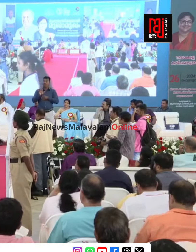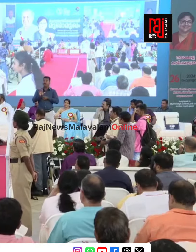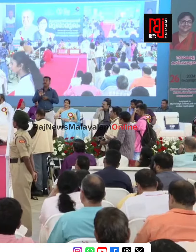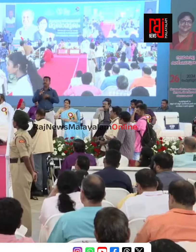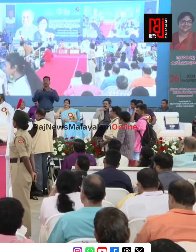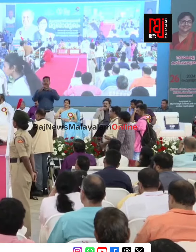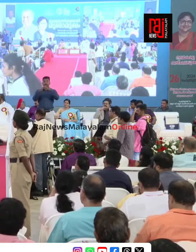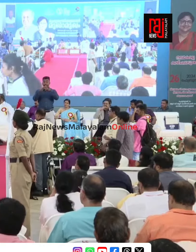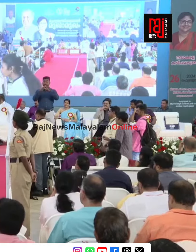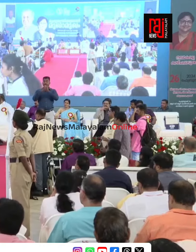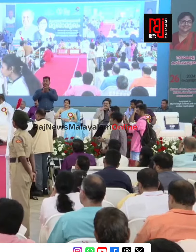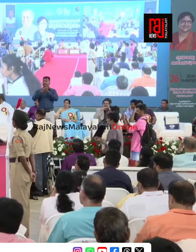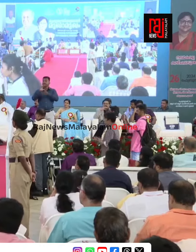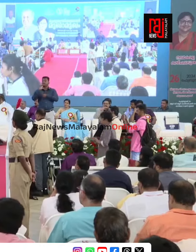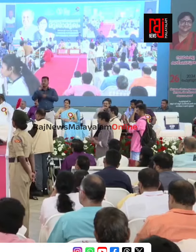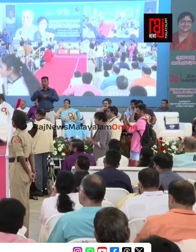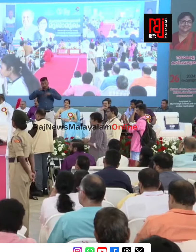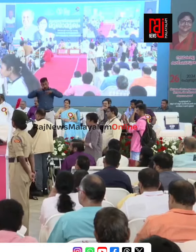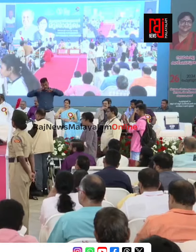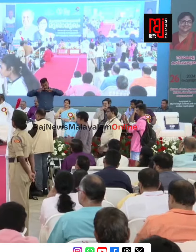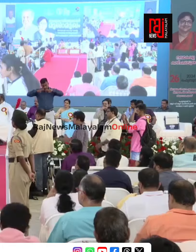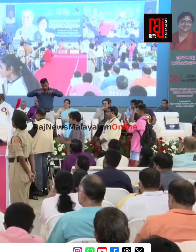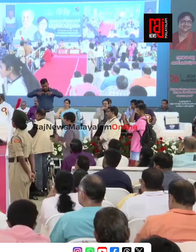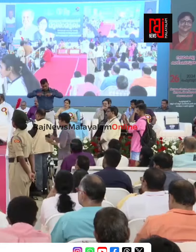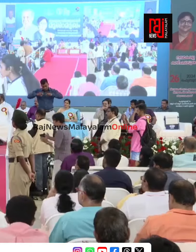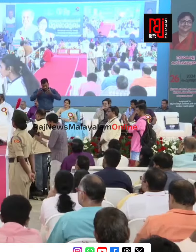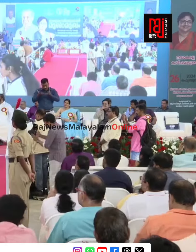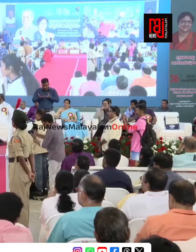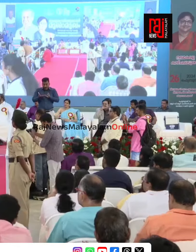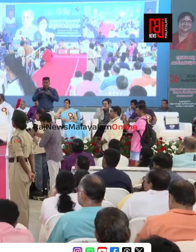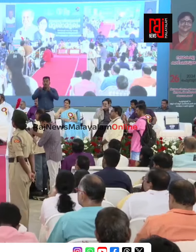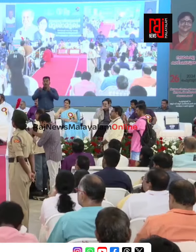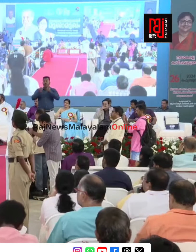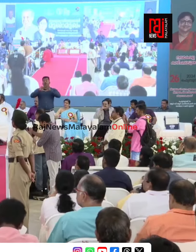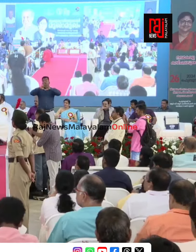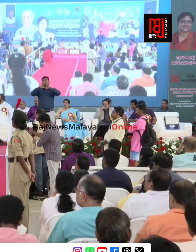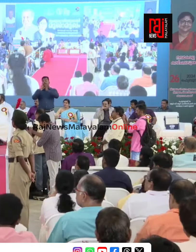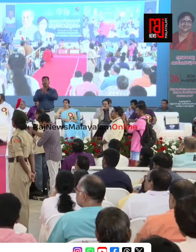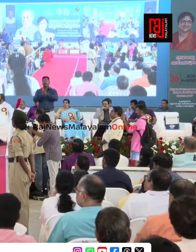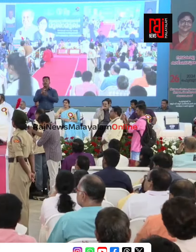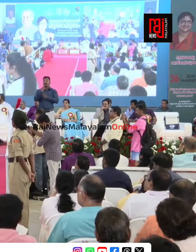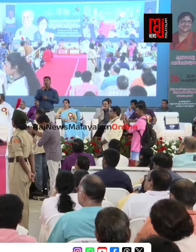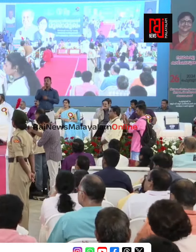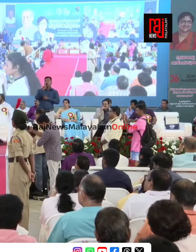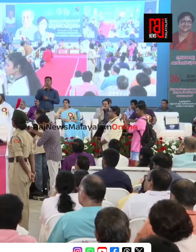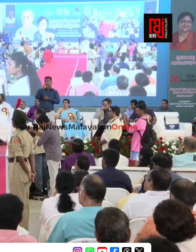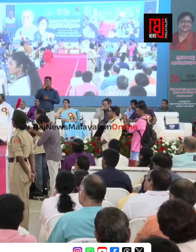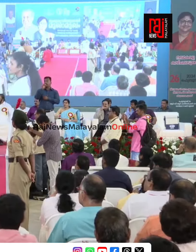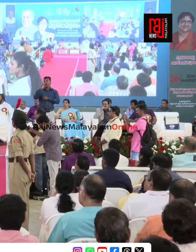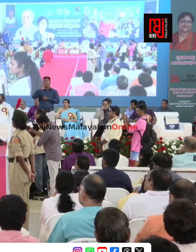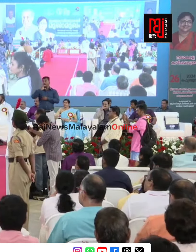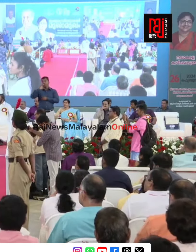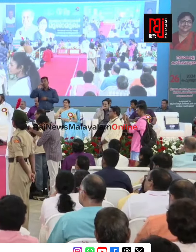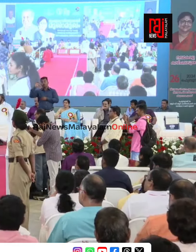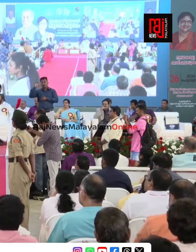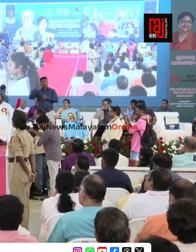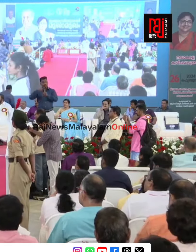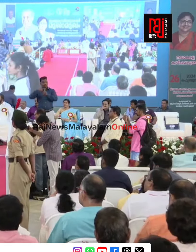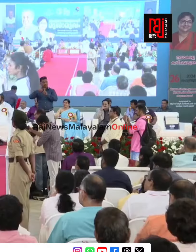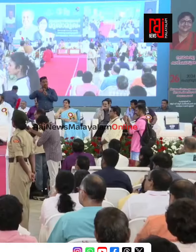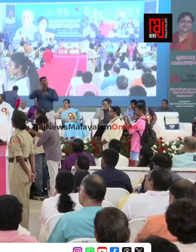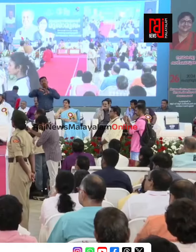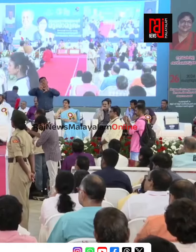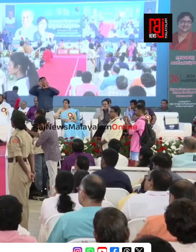ലോകാരോഗ്യ സംഘടനയുടെ കണക്കുകൾ സൂചിപ്പിക്കുന്നത്. 800 കോടിയാണ് മൊത്തം